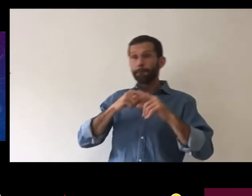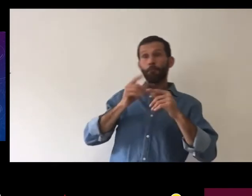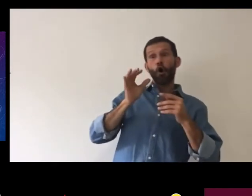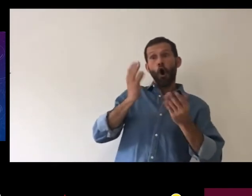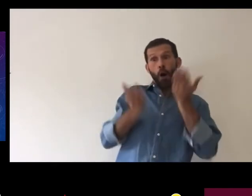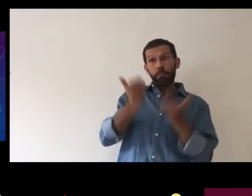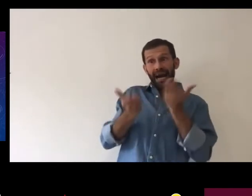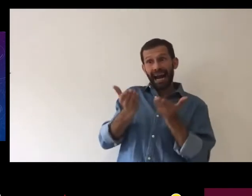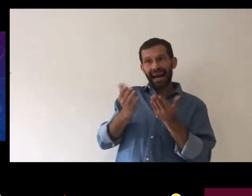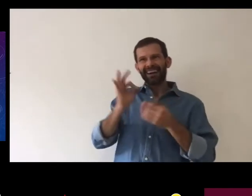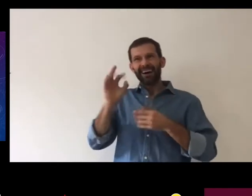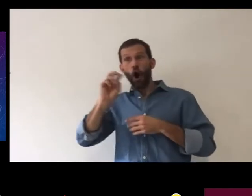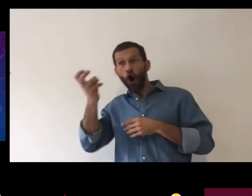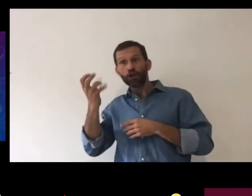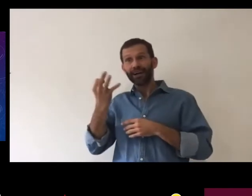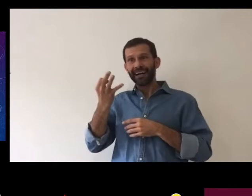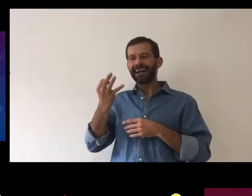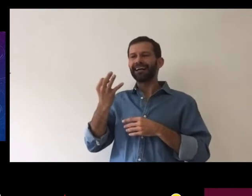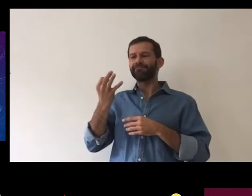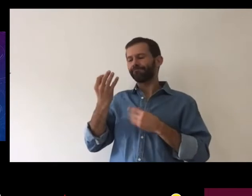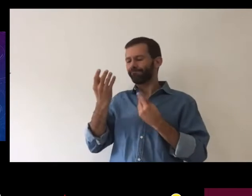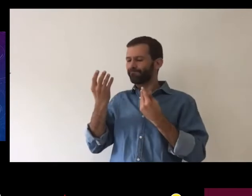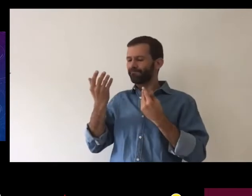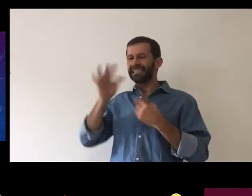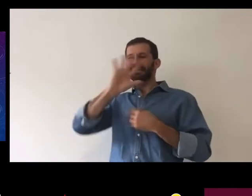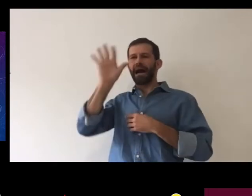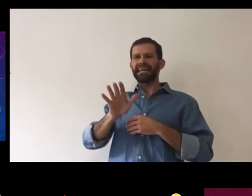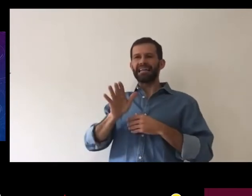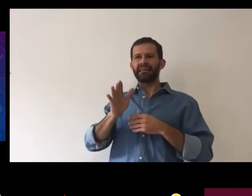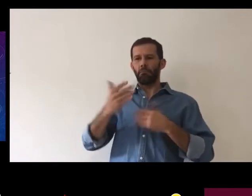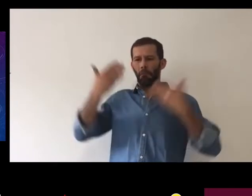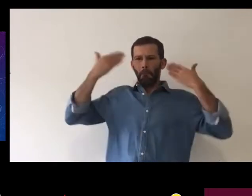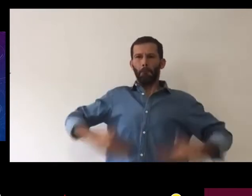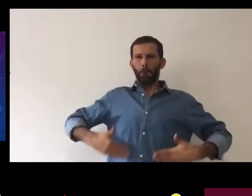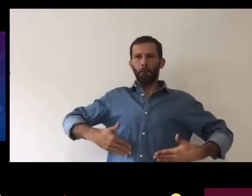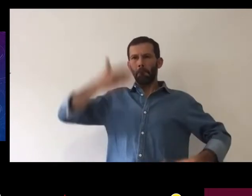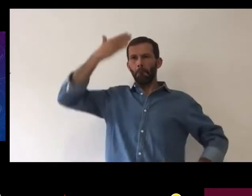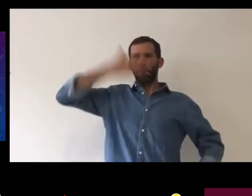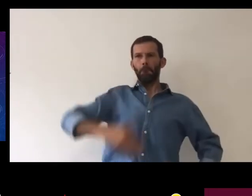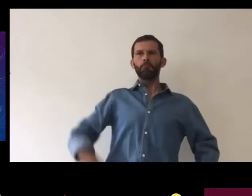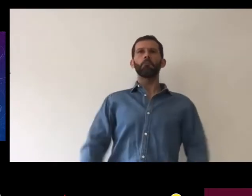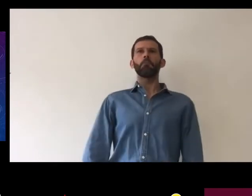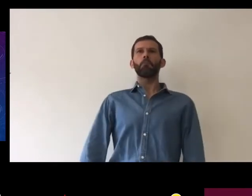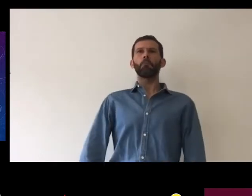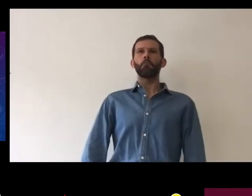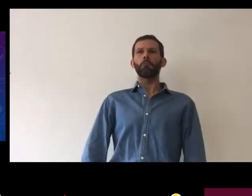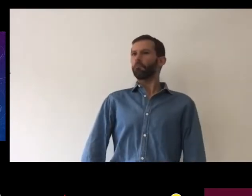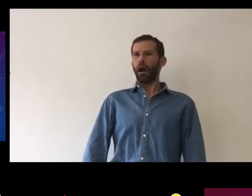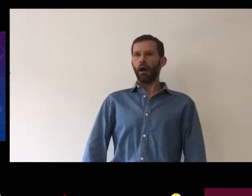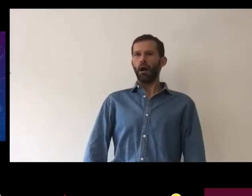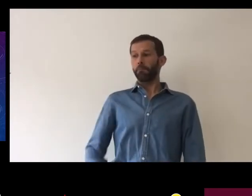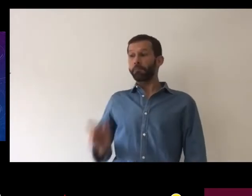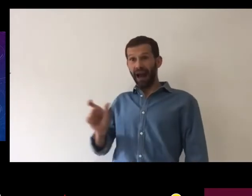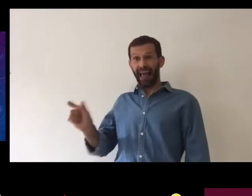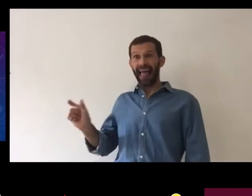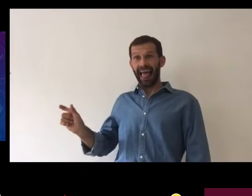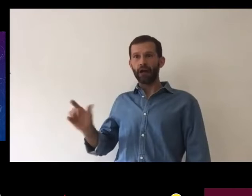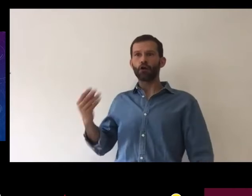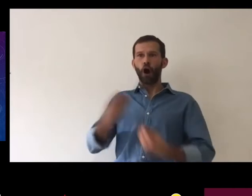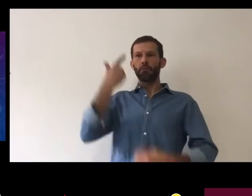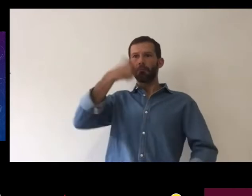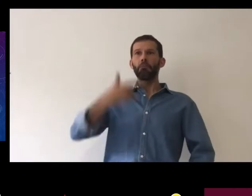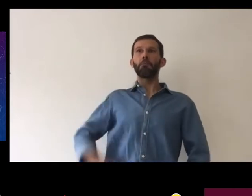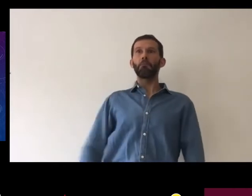gestos para ver si se aprendía mejor cuando las palabras se acompañaban de un gesto o de una imagen